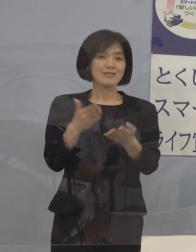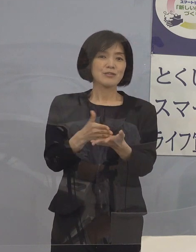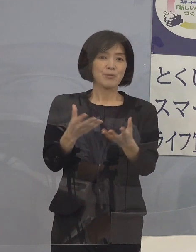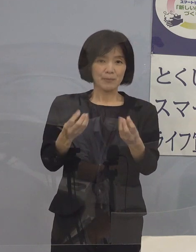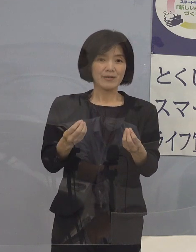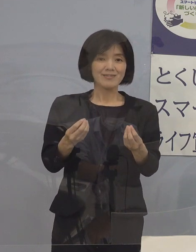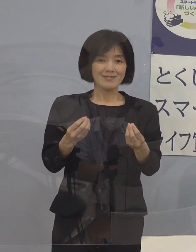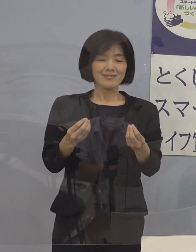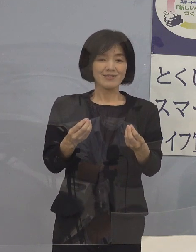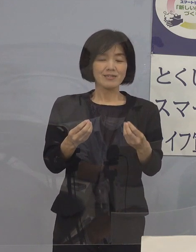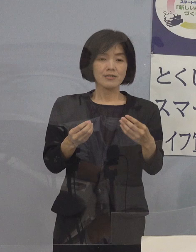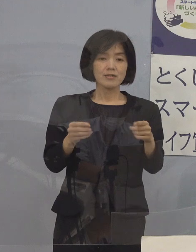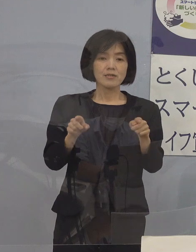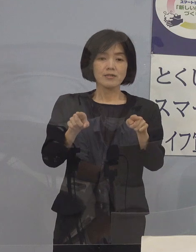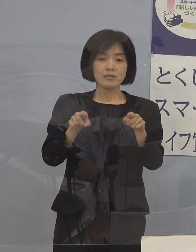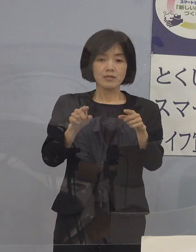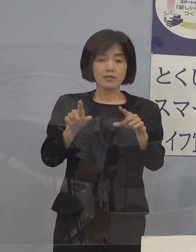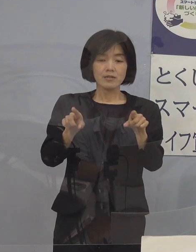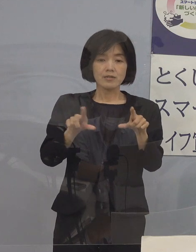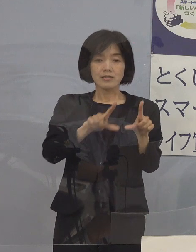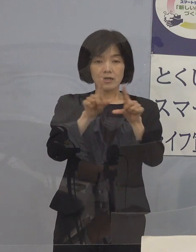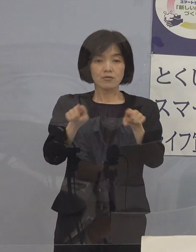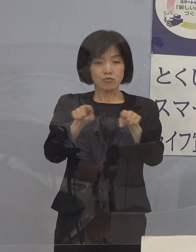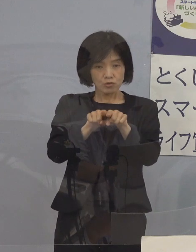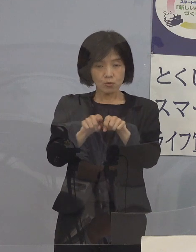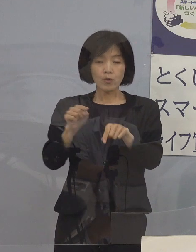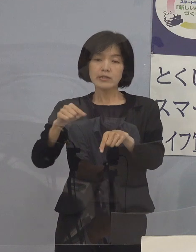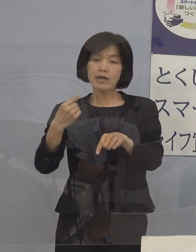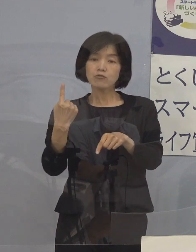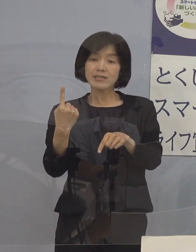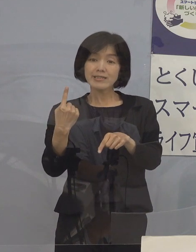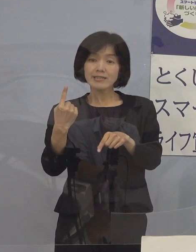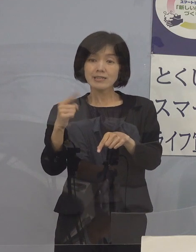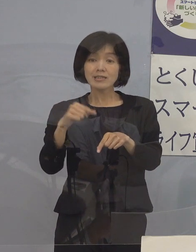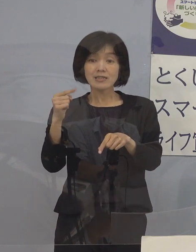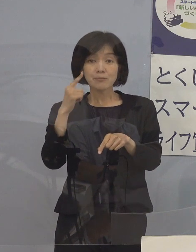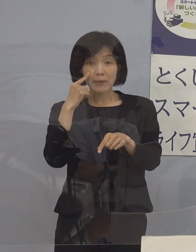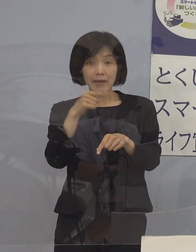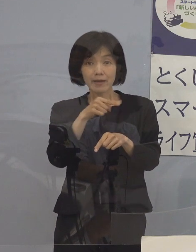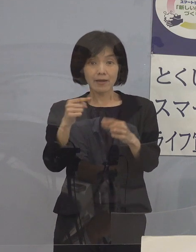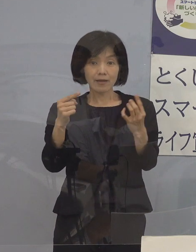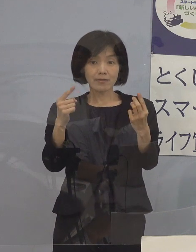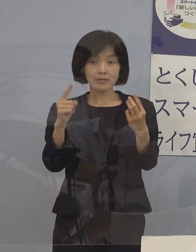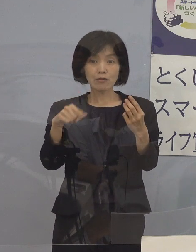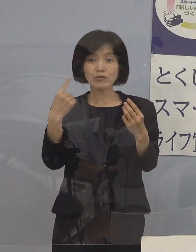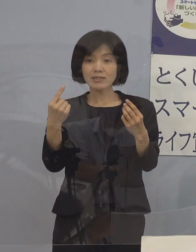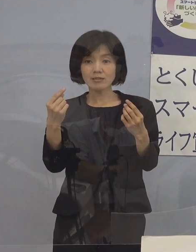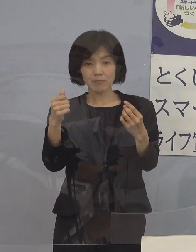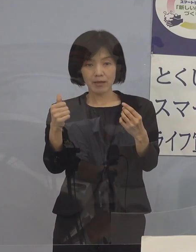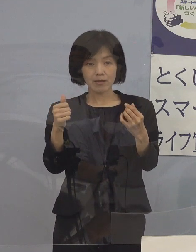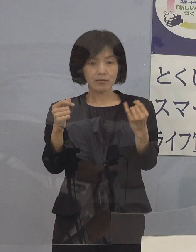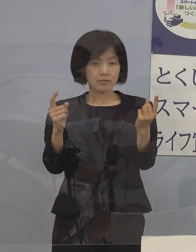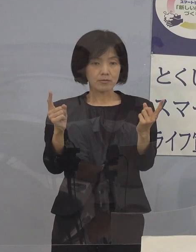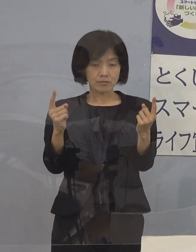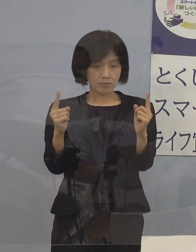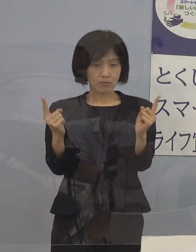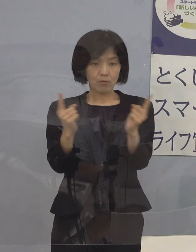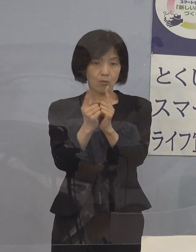も申し上げましたが、同居のご家族101例目の方とお互いが濃厚接触者となっております